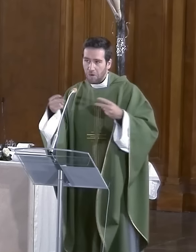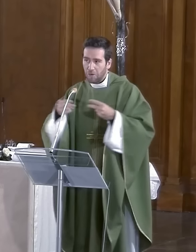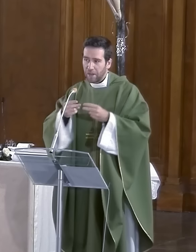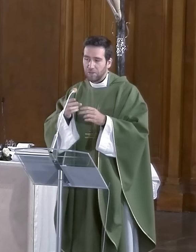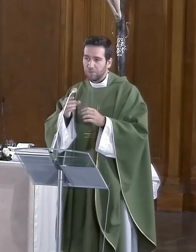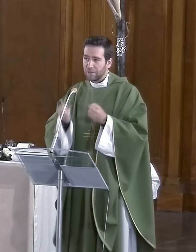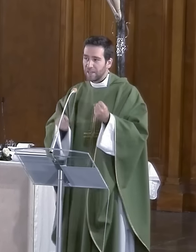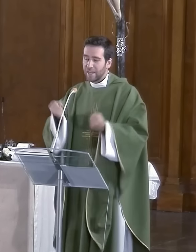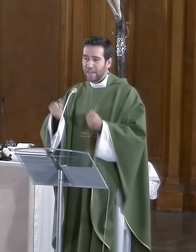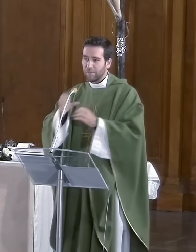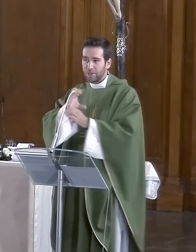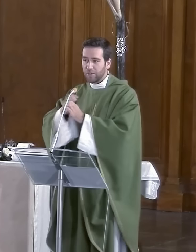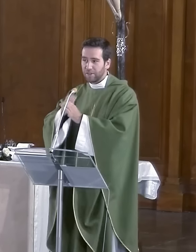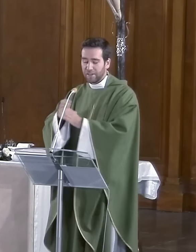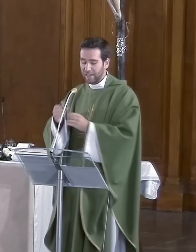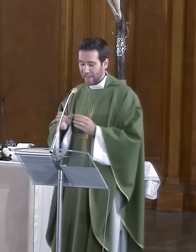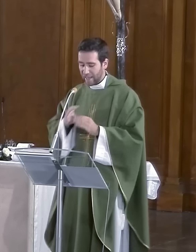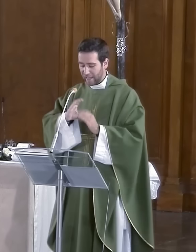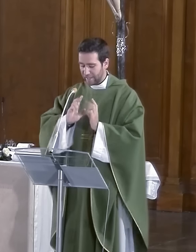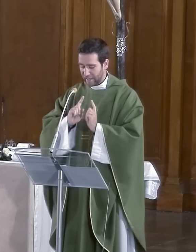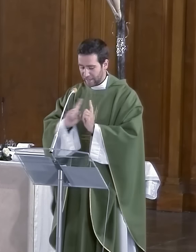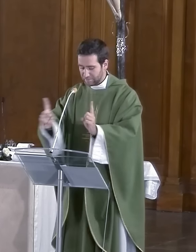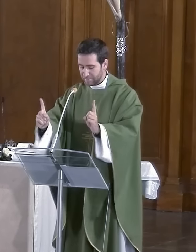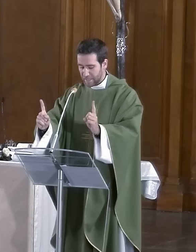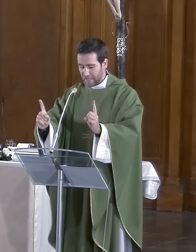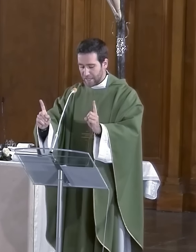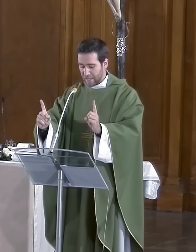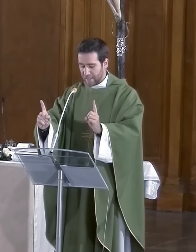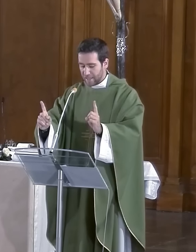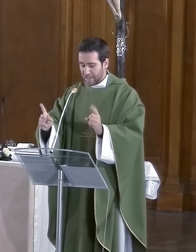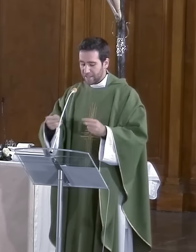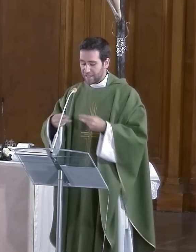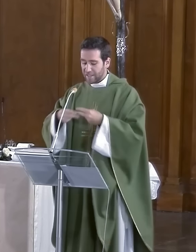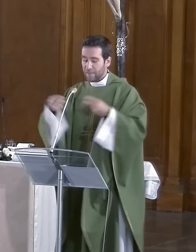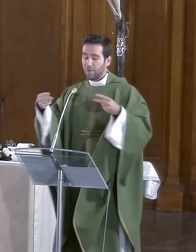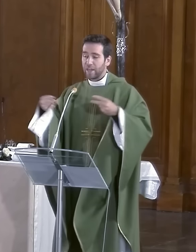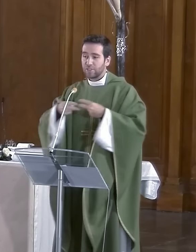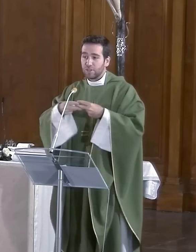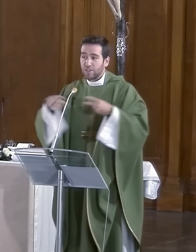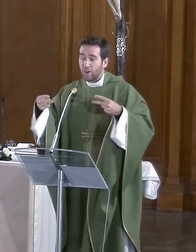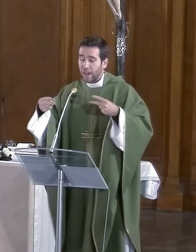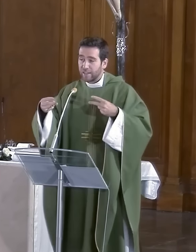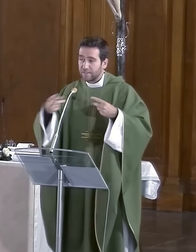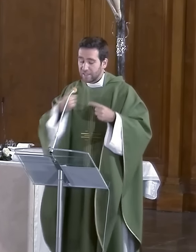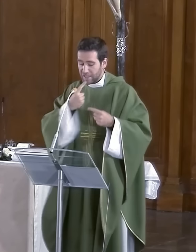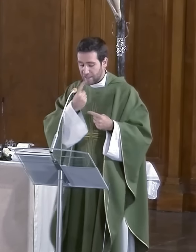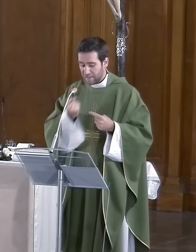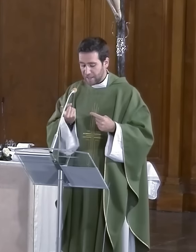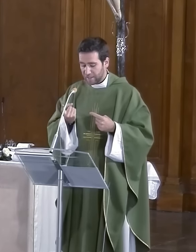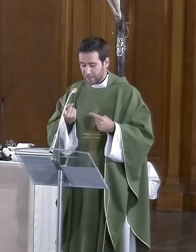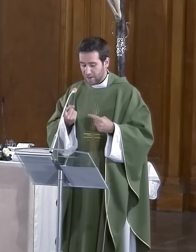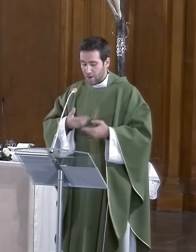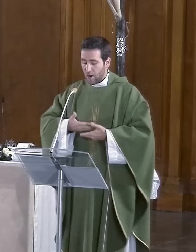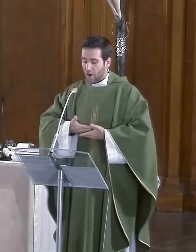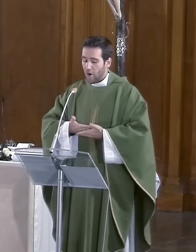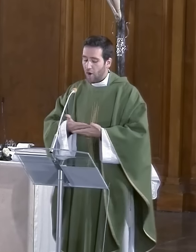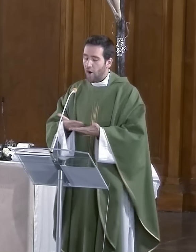o en un camión en la carretera que ponen su eslogan y dicen: